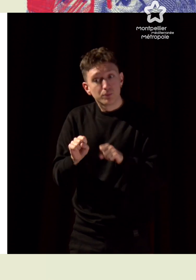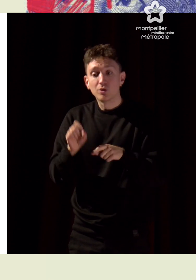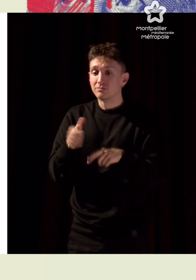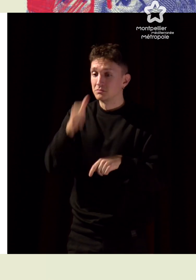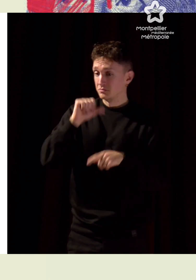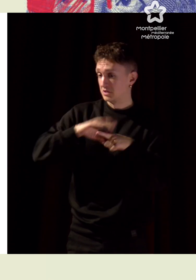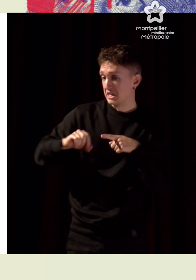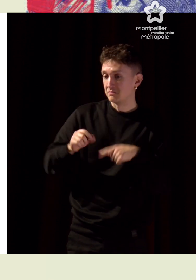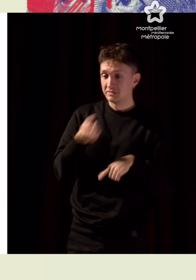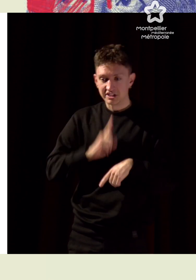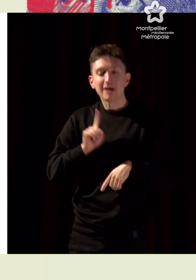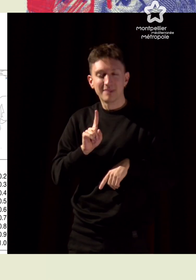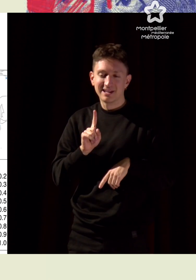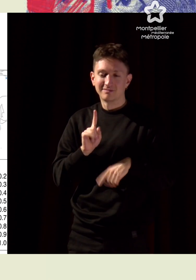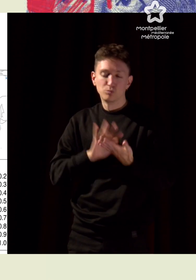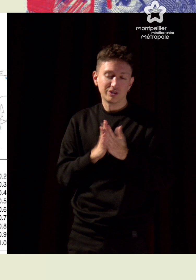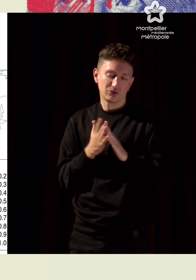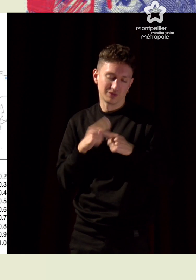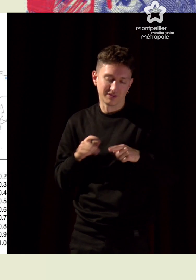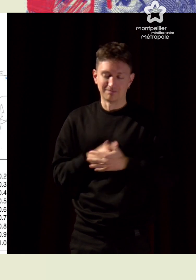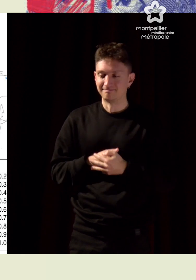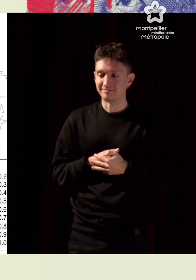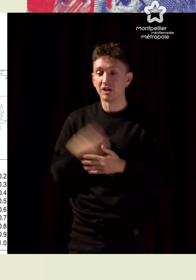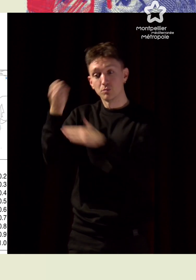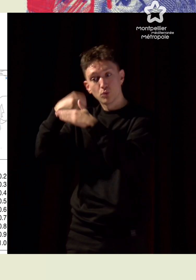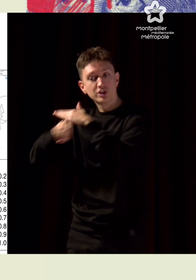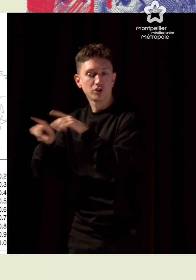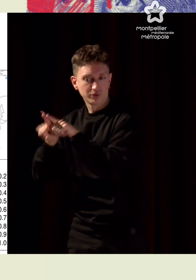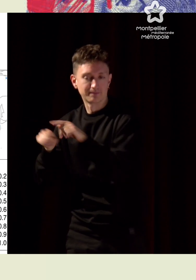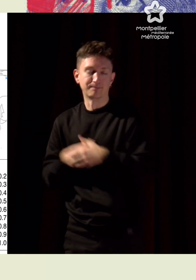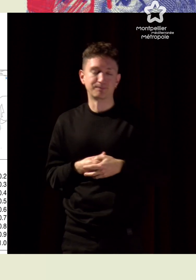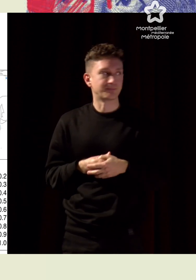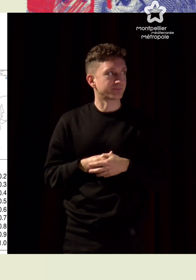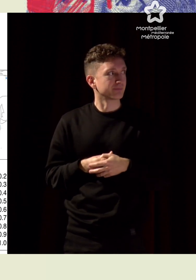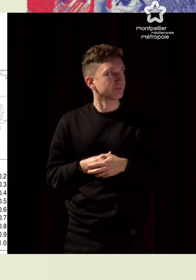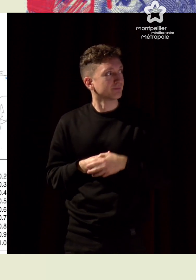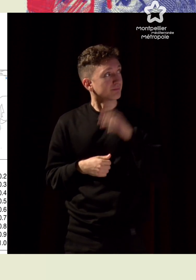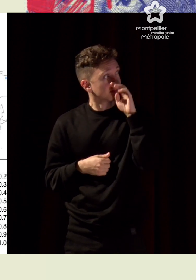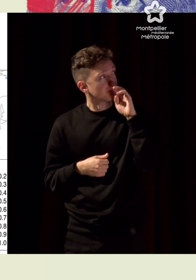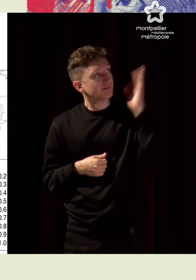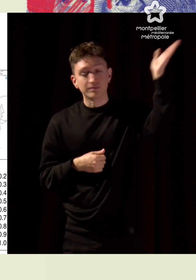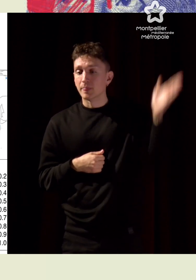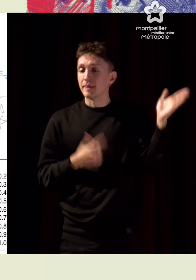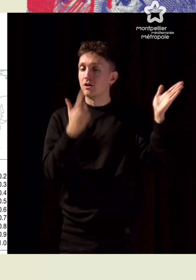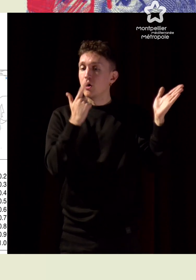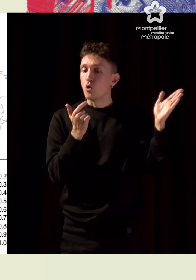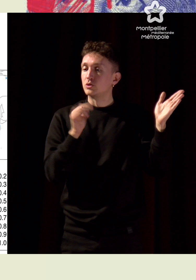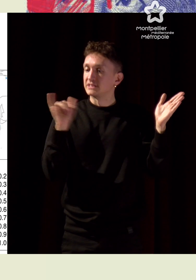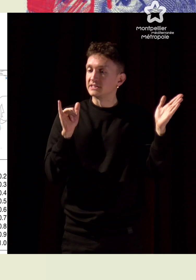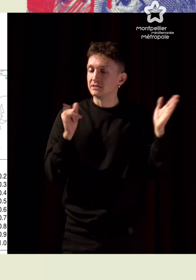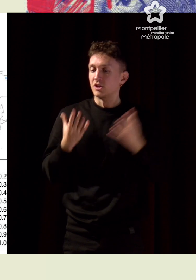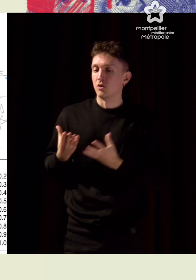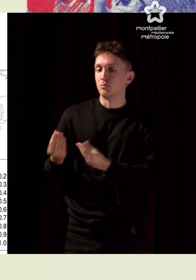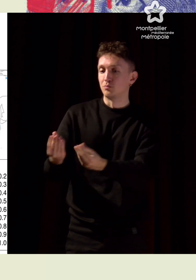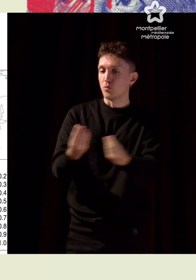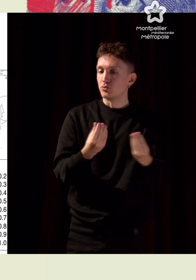pareil au Moyen-Orient. Et donc ça, c'est la carte en rouge, vous avez les populations où il y a beaucoup